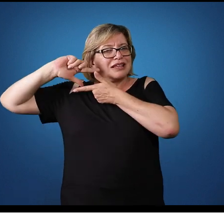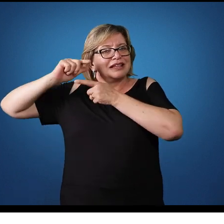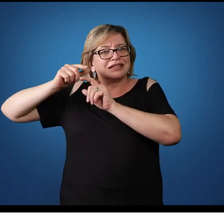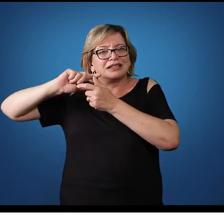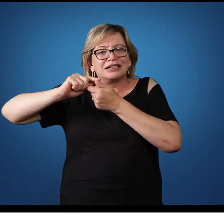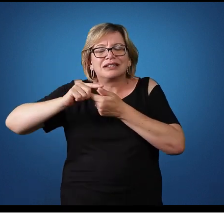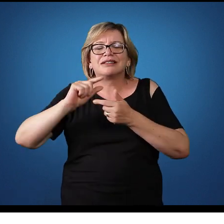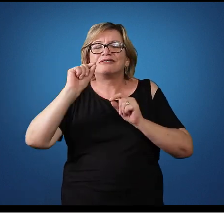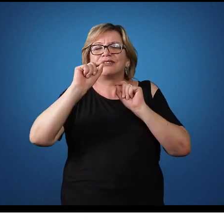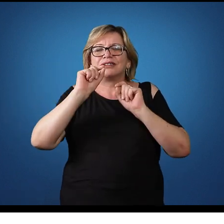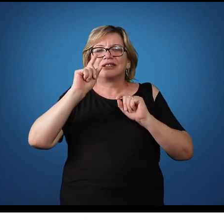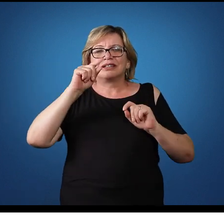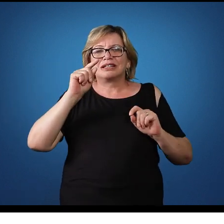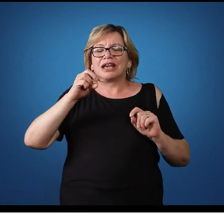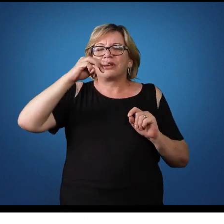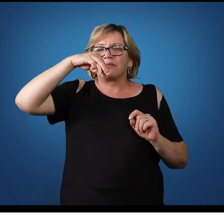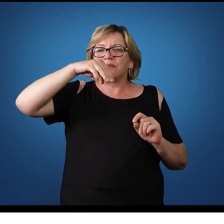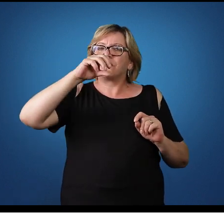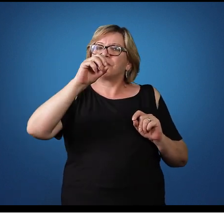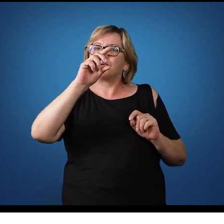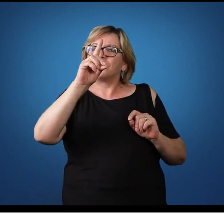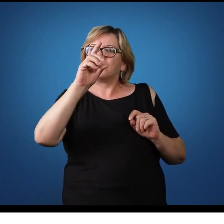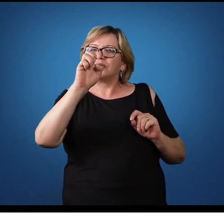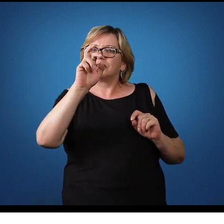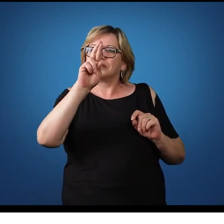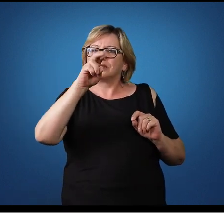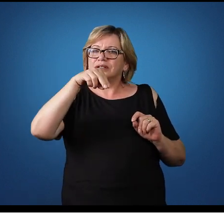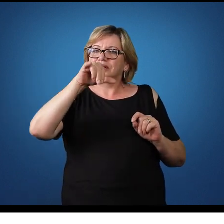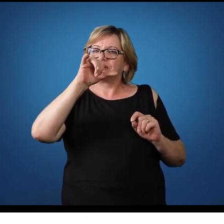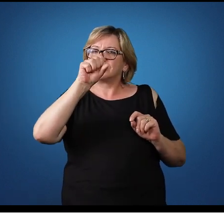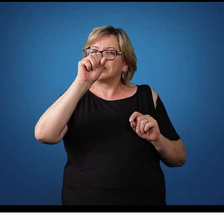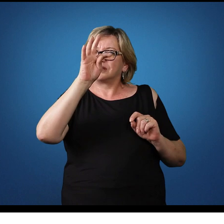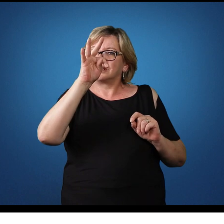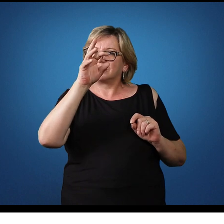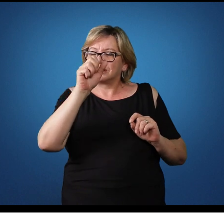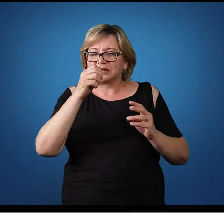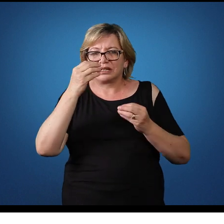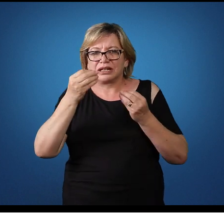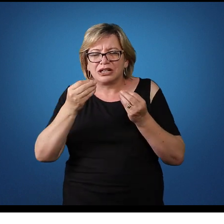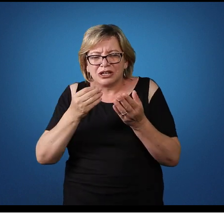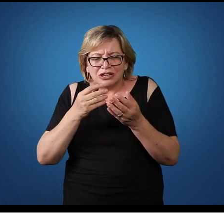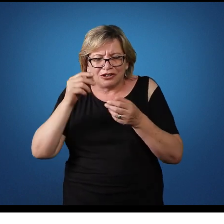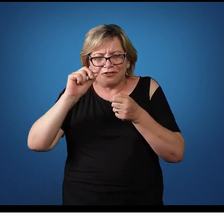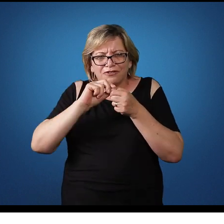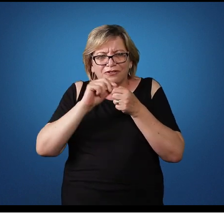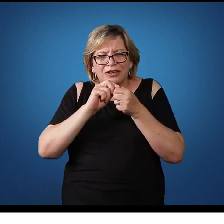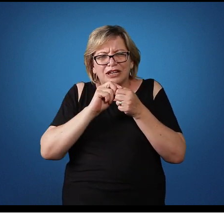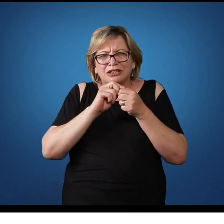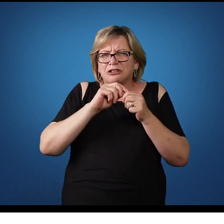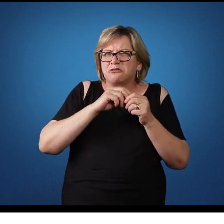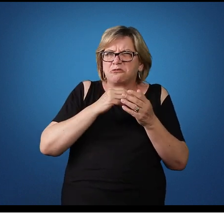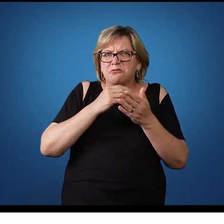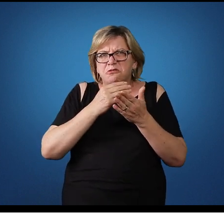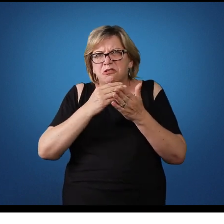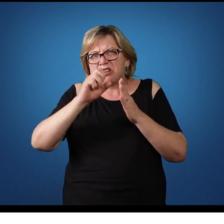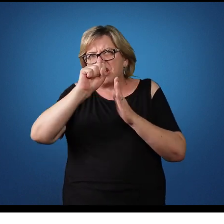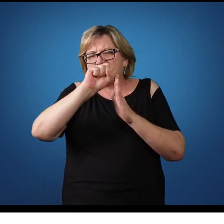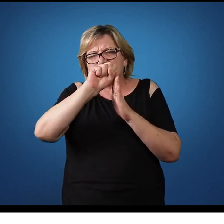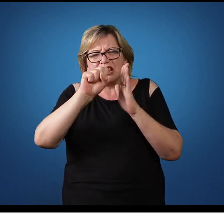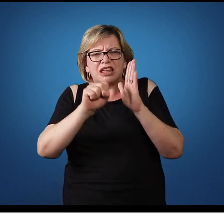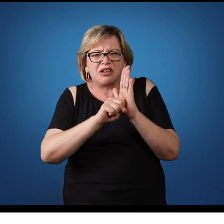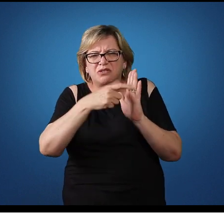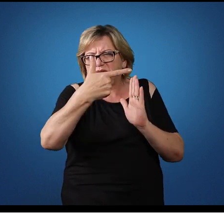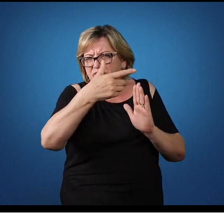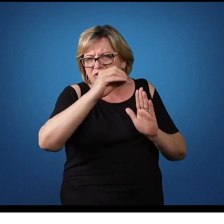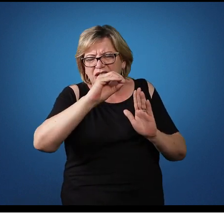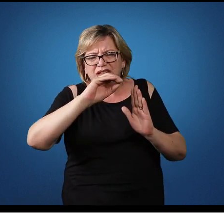em grande parte, modernista, produzida a partir da primeira metade do século XX até os dias de